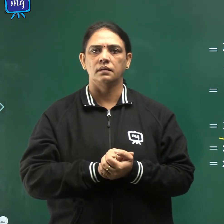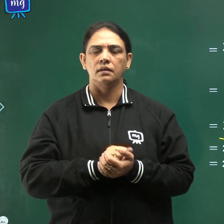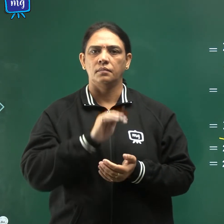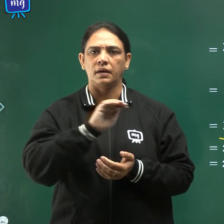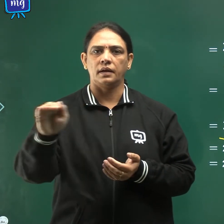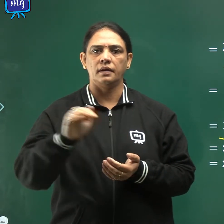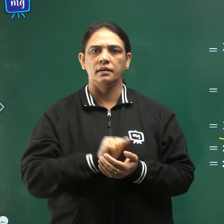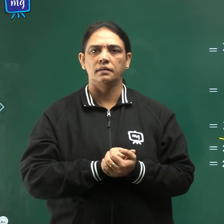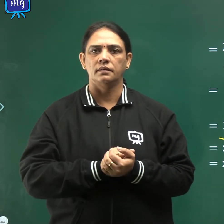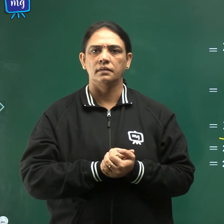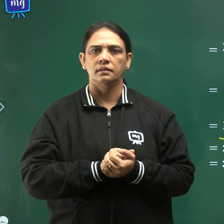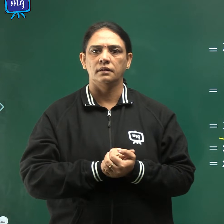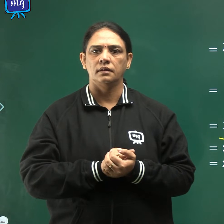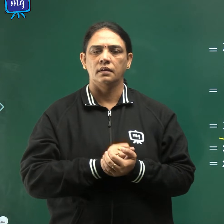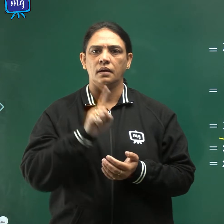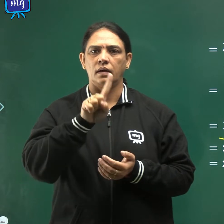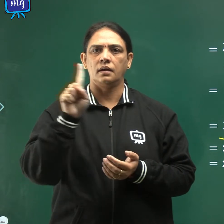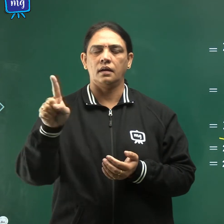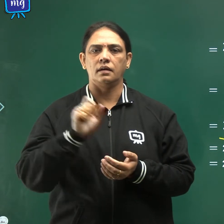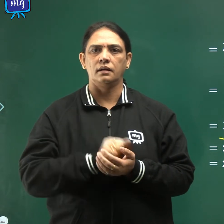बटे 11।